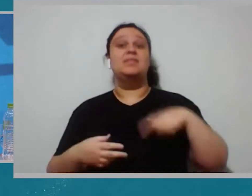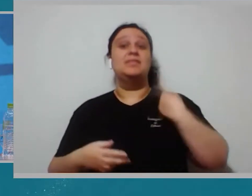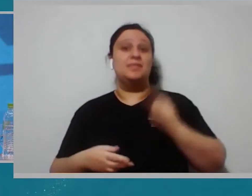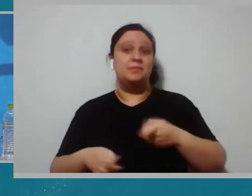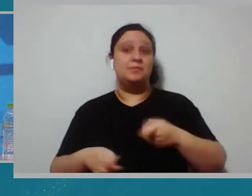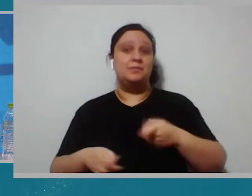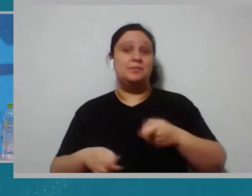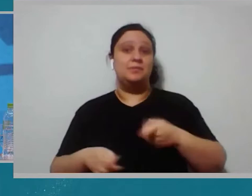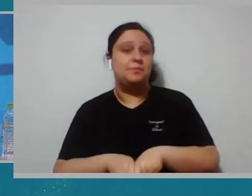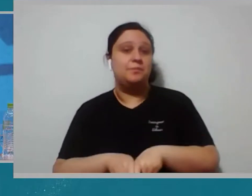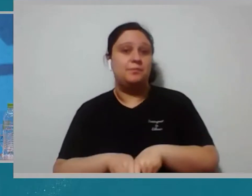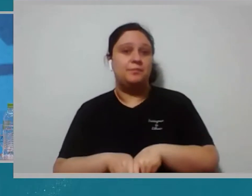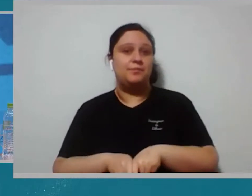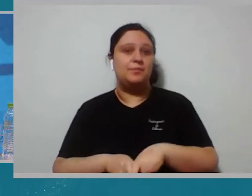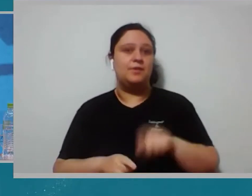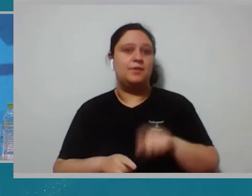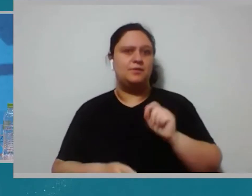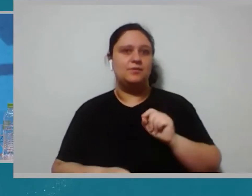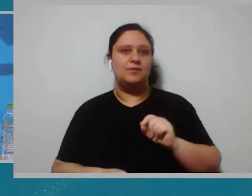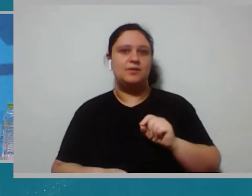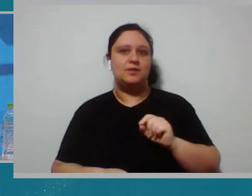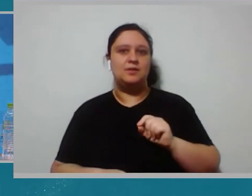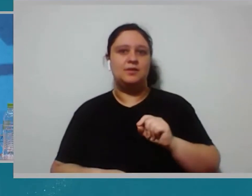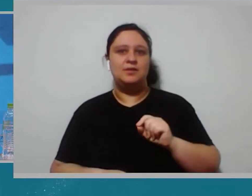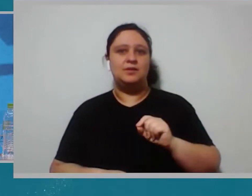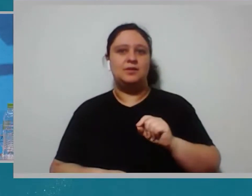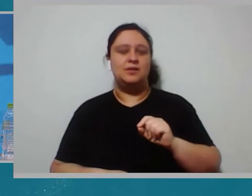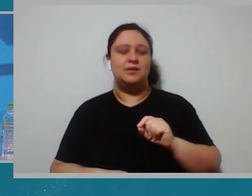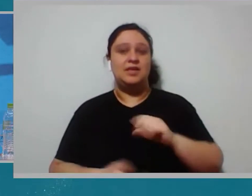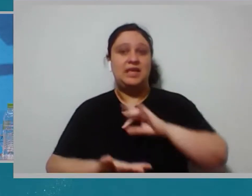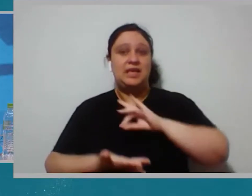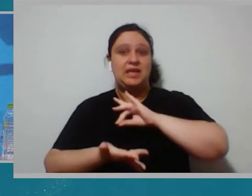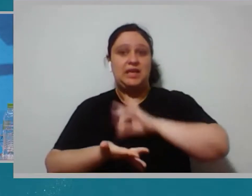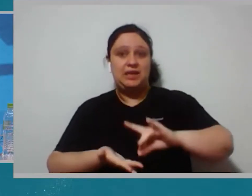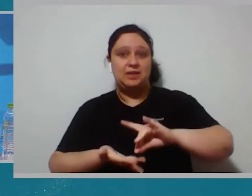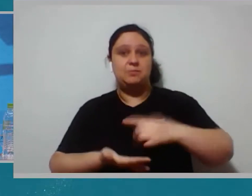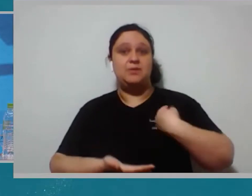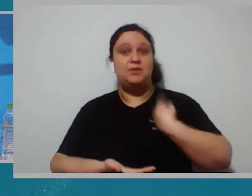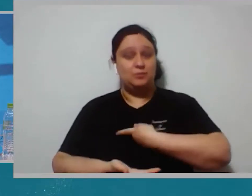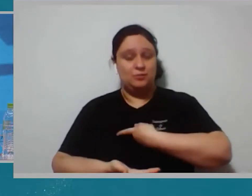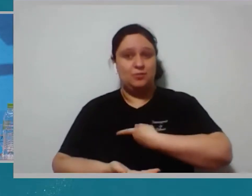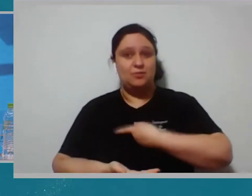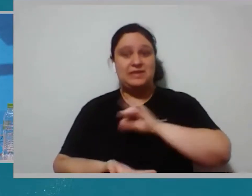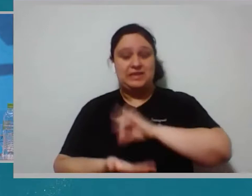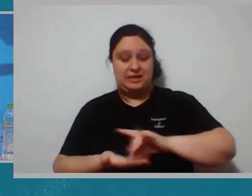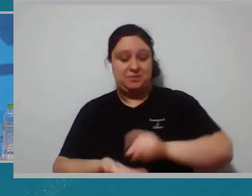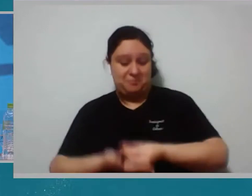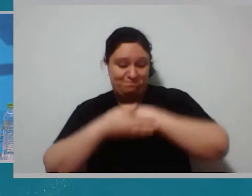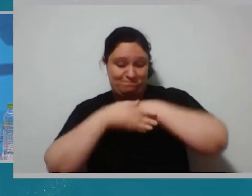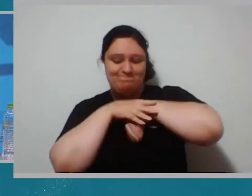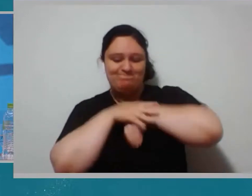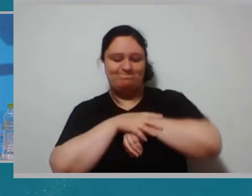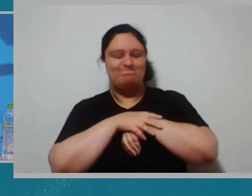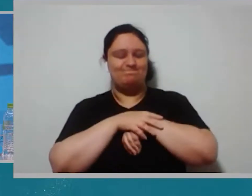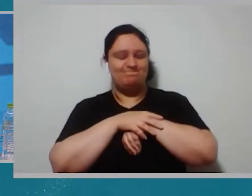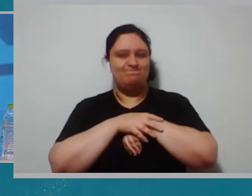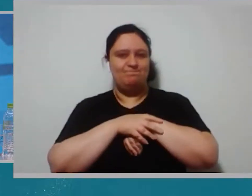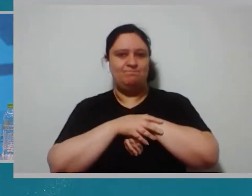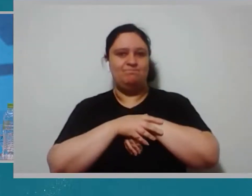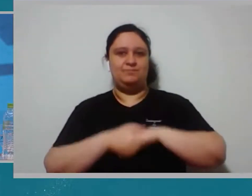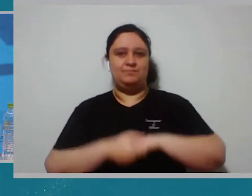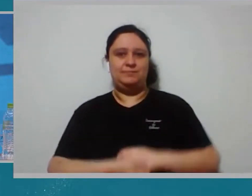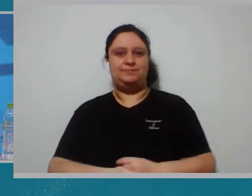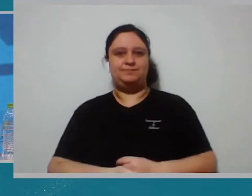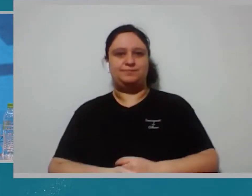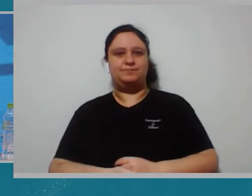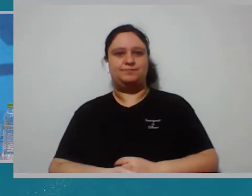Esse é o nosso inimigo que está dentro de nós. E esse inimigo que está dentro de nós se alia ao